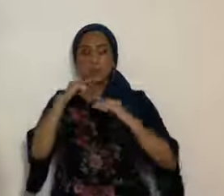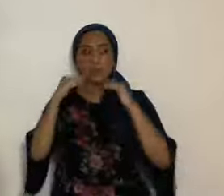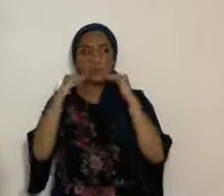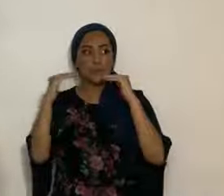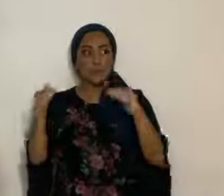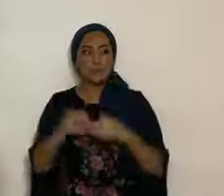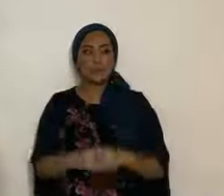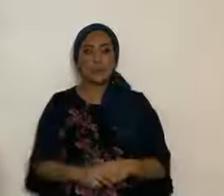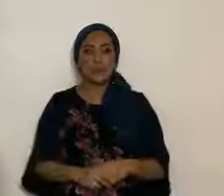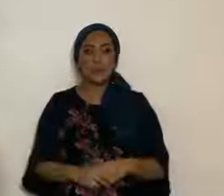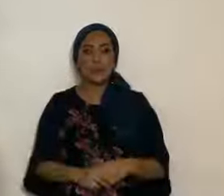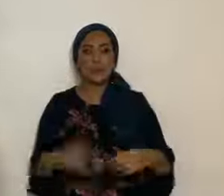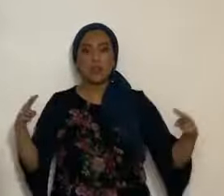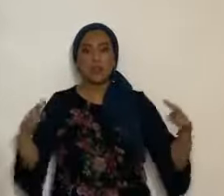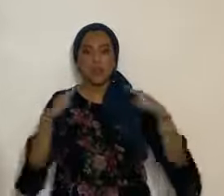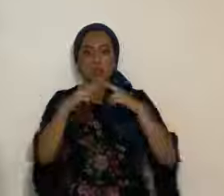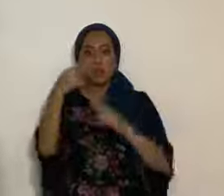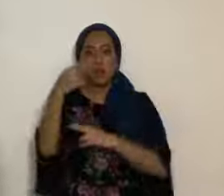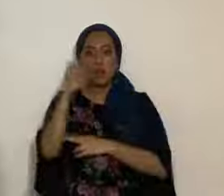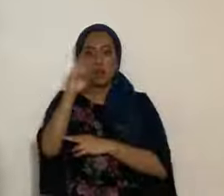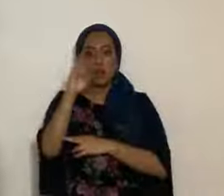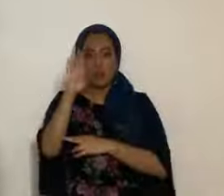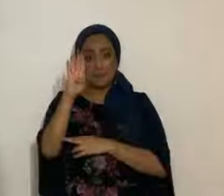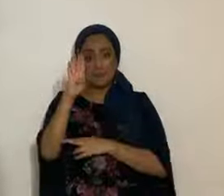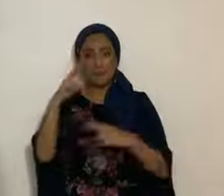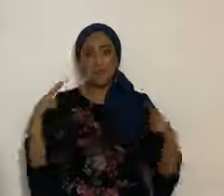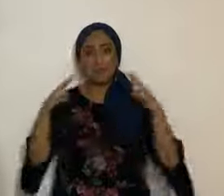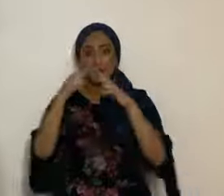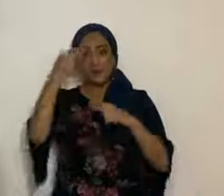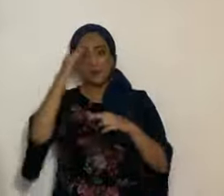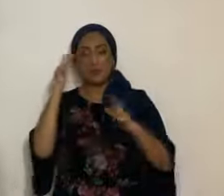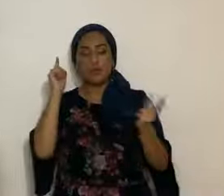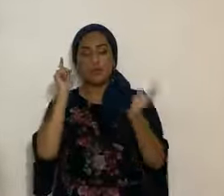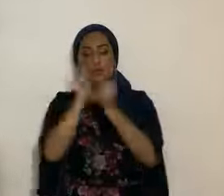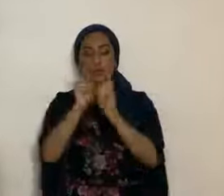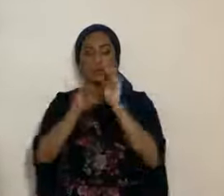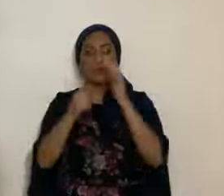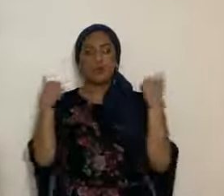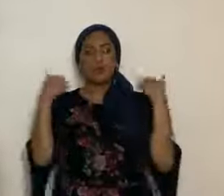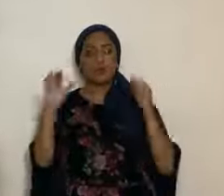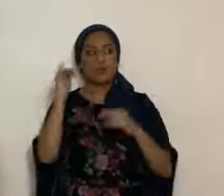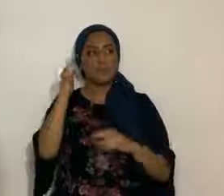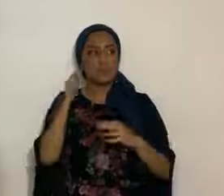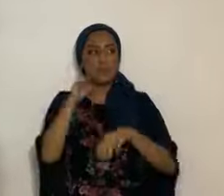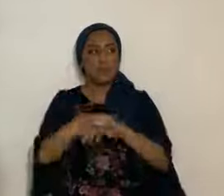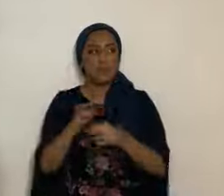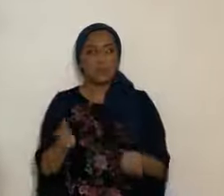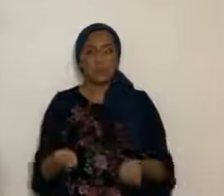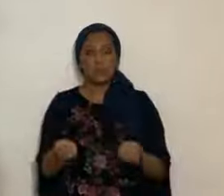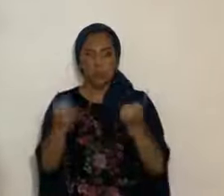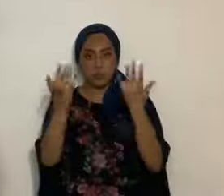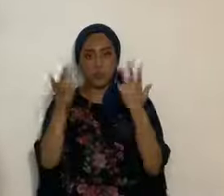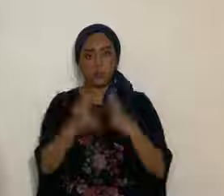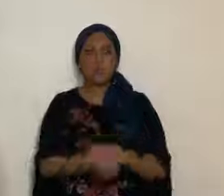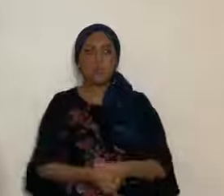Horeb, monte de Elohim. Y se le apareció el ángel de Yahweh en una llama de fuego en medio de una zarza. Y